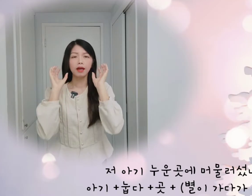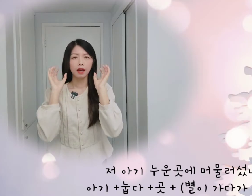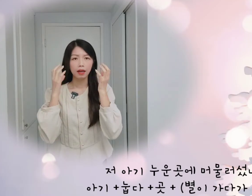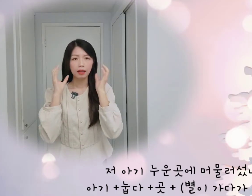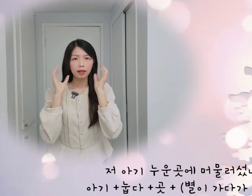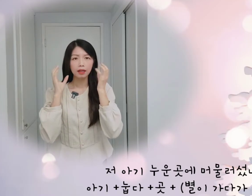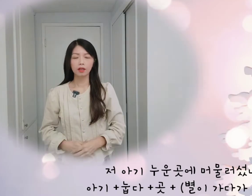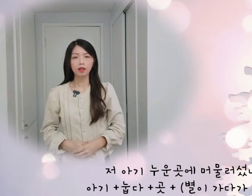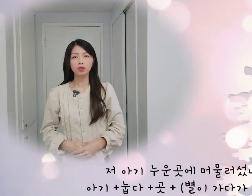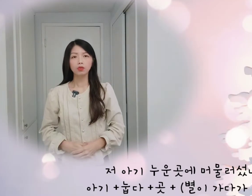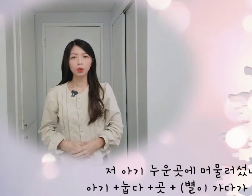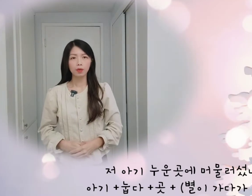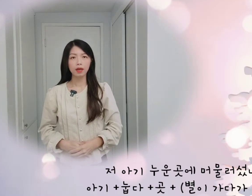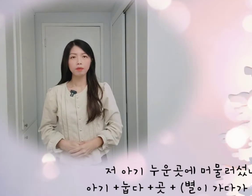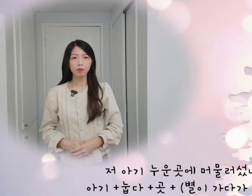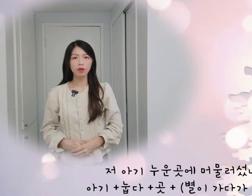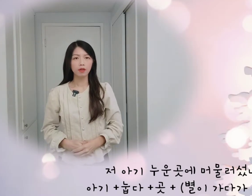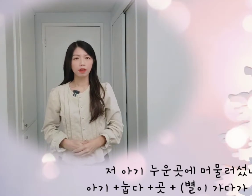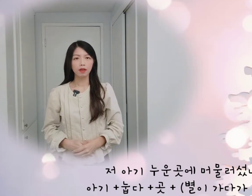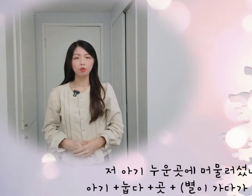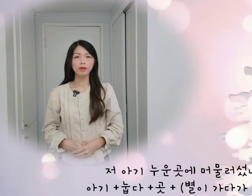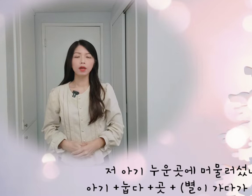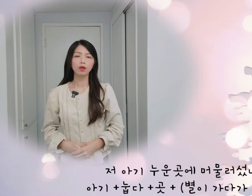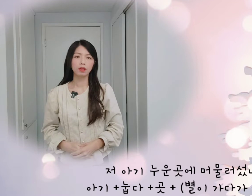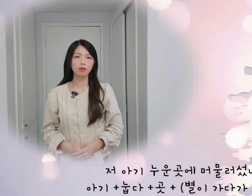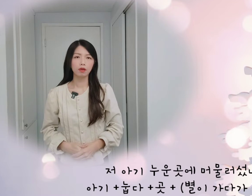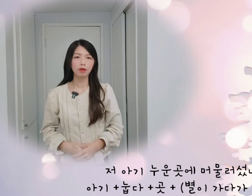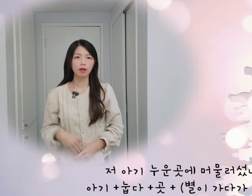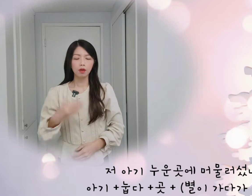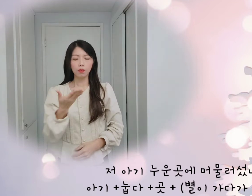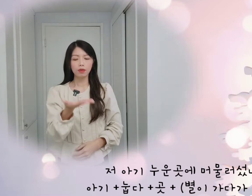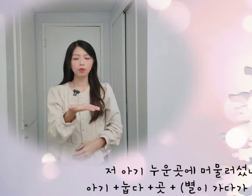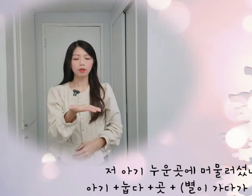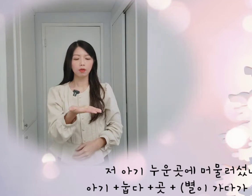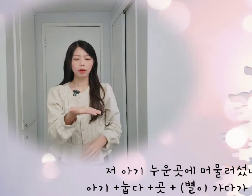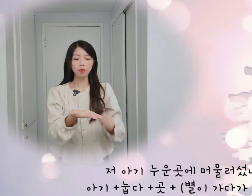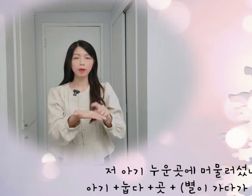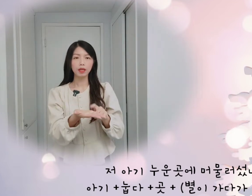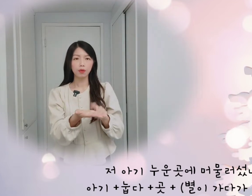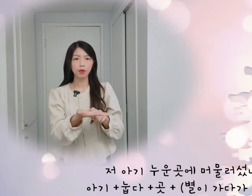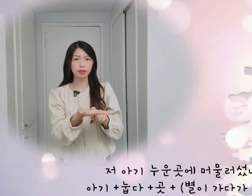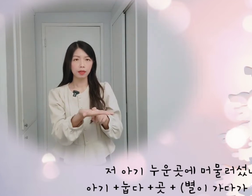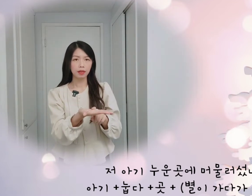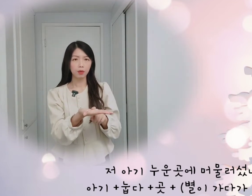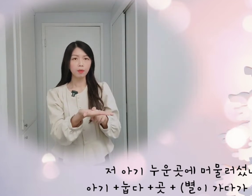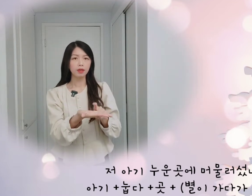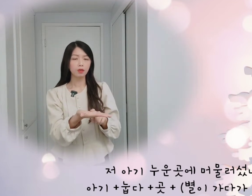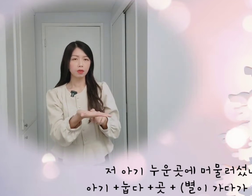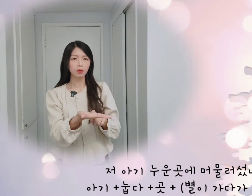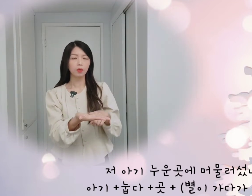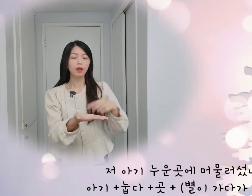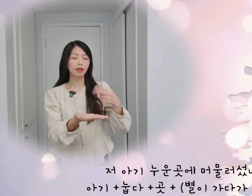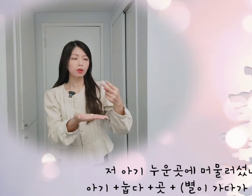됩니다. 아기. 누운 곳에 머물러 섰네. 눕다라고 한 뜻의 수어는 왼손은 이렇게 손바닥이 위로 한 이 상태로